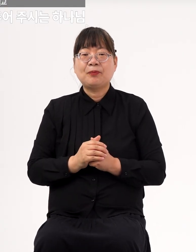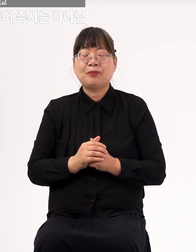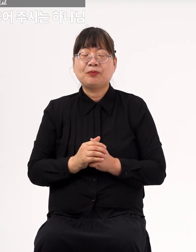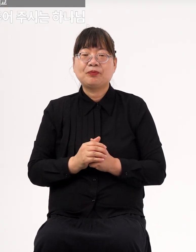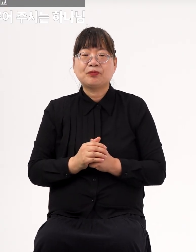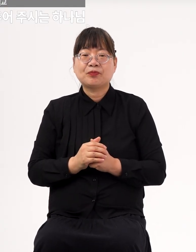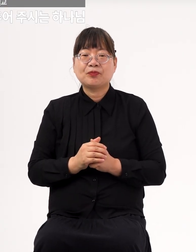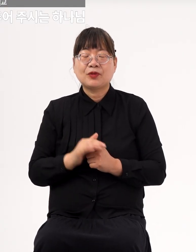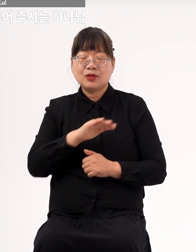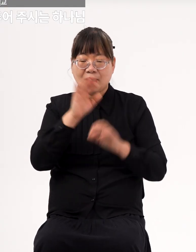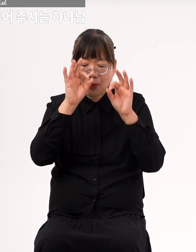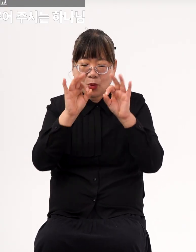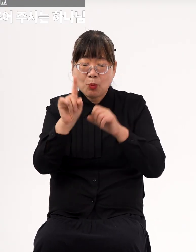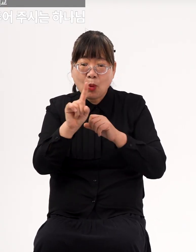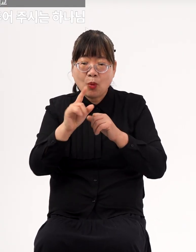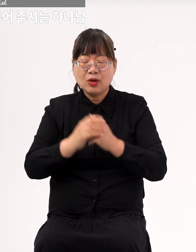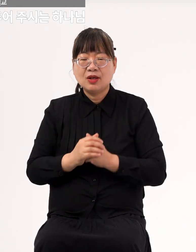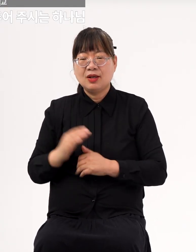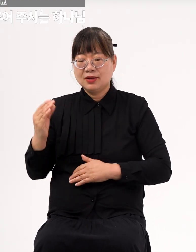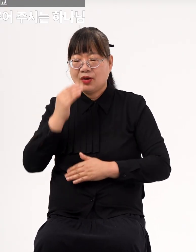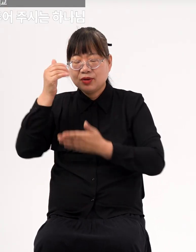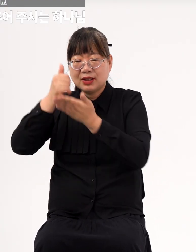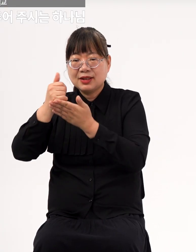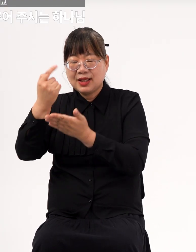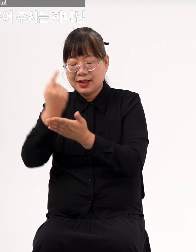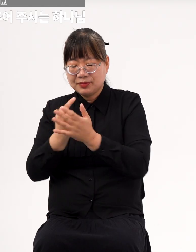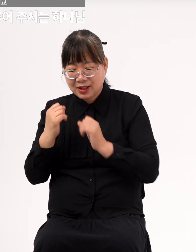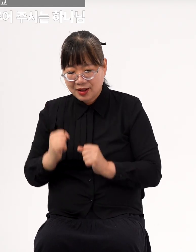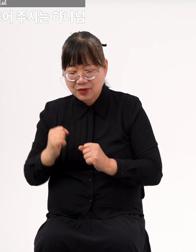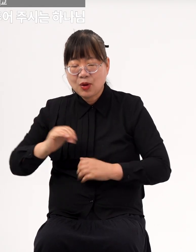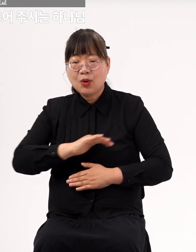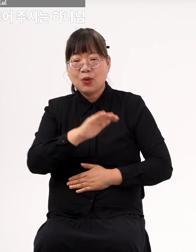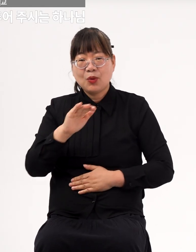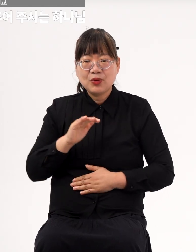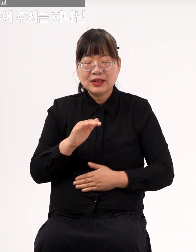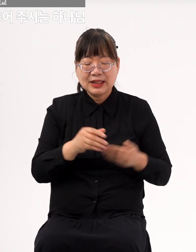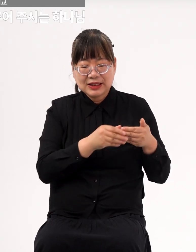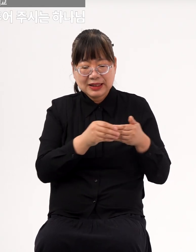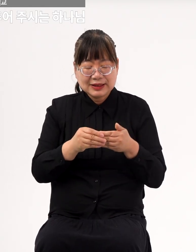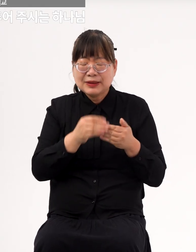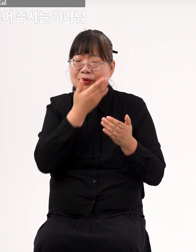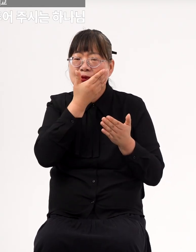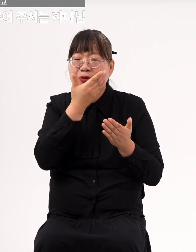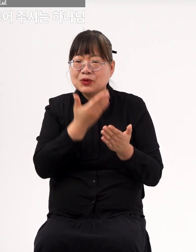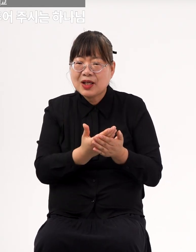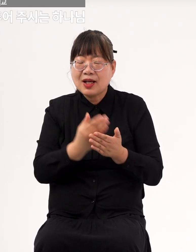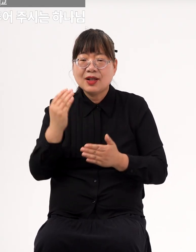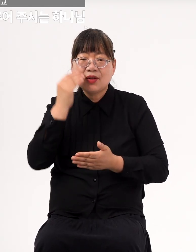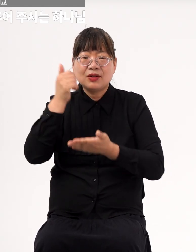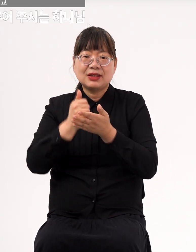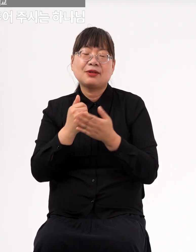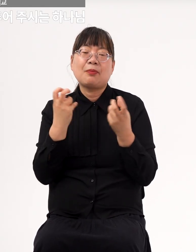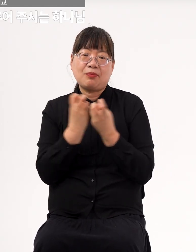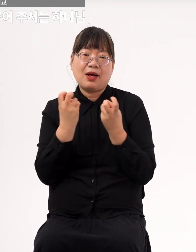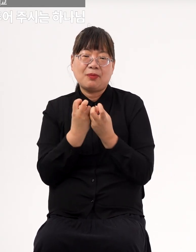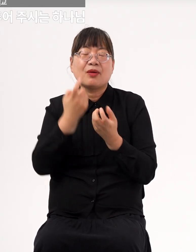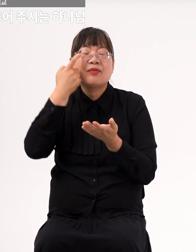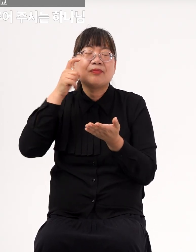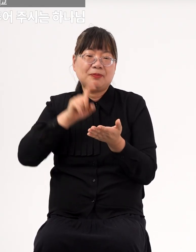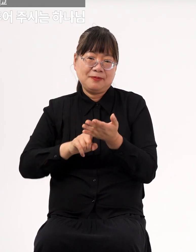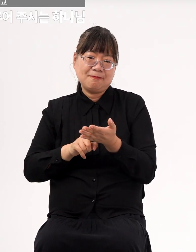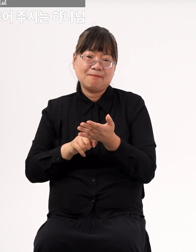성령께서 임재하신, 그리고 우리를 다루시는 중요한 성령님의 방식이